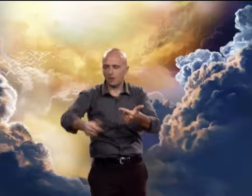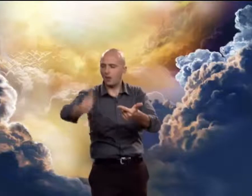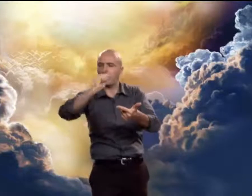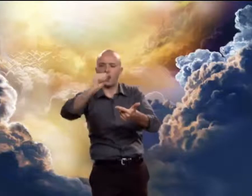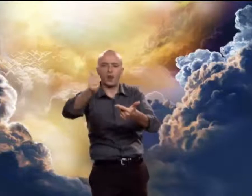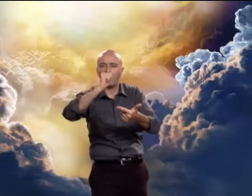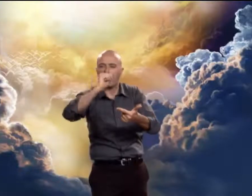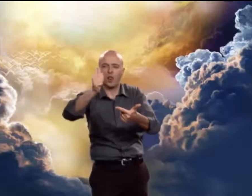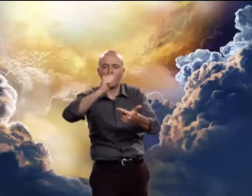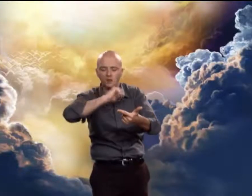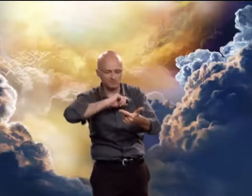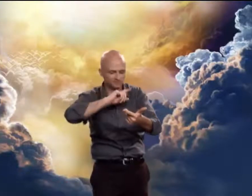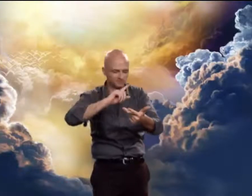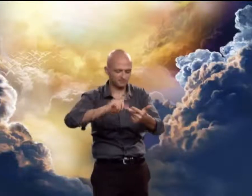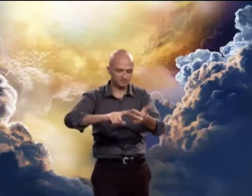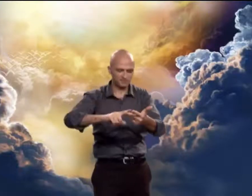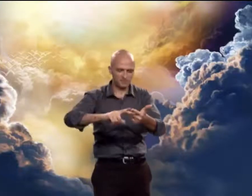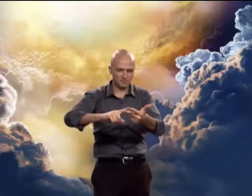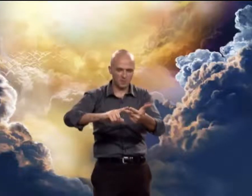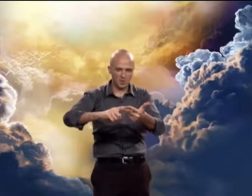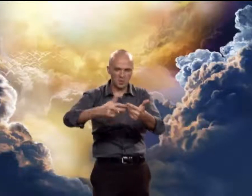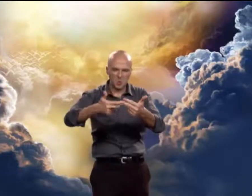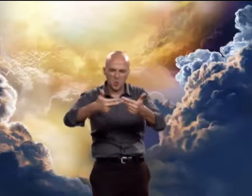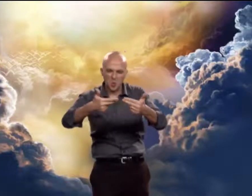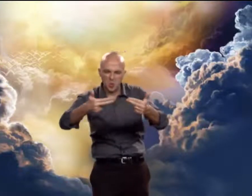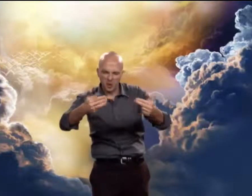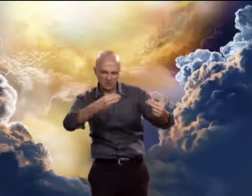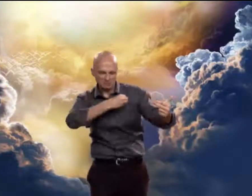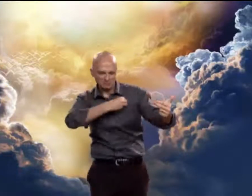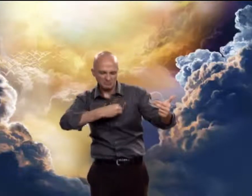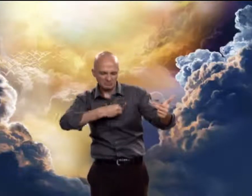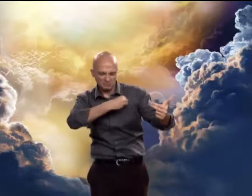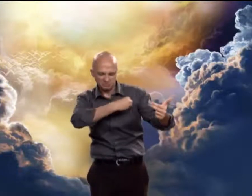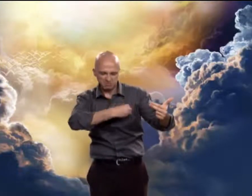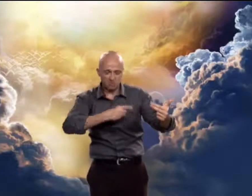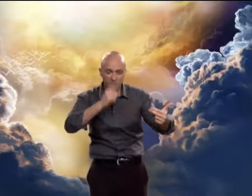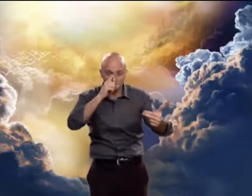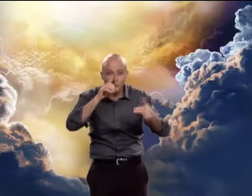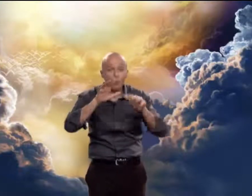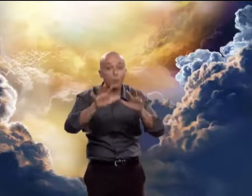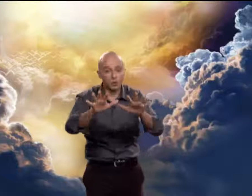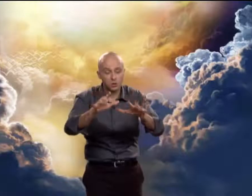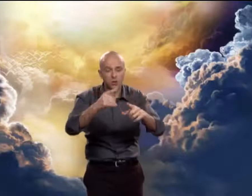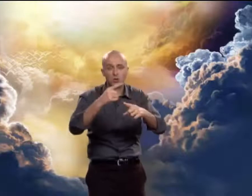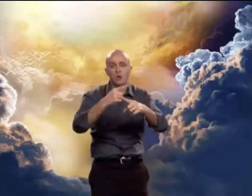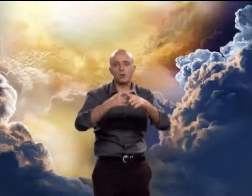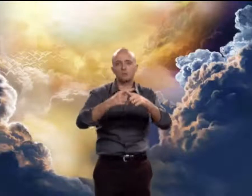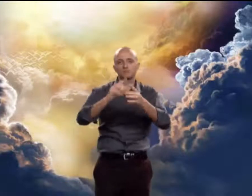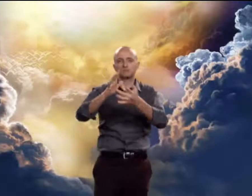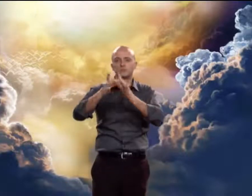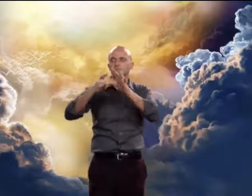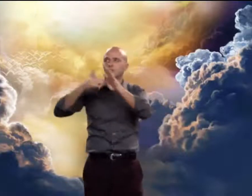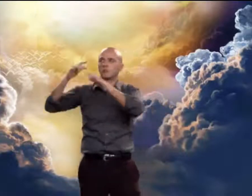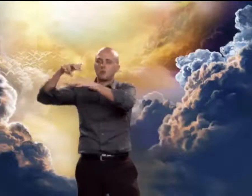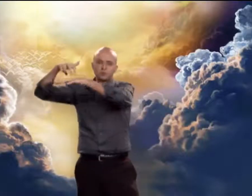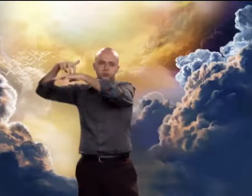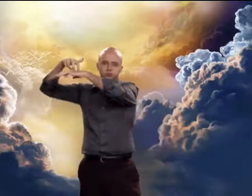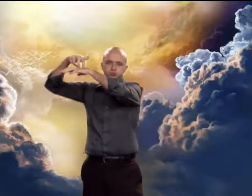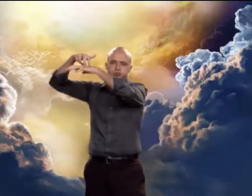14. Nesse texto, 3 mensagens são proclamadas por seres celestiais e imediatamente seguidas pela vinda de